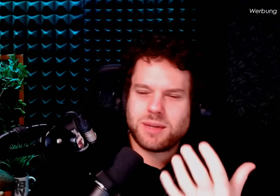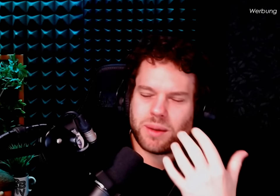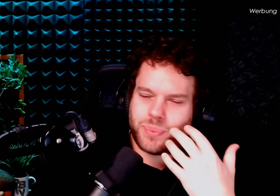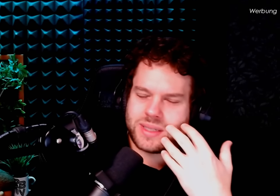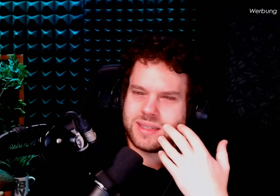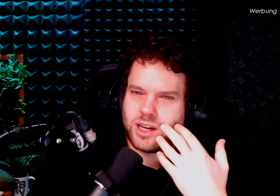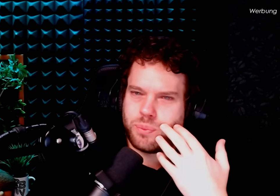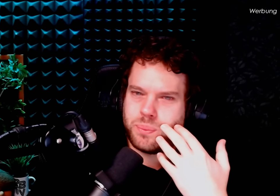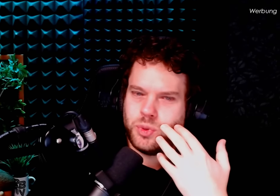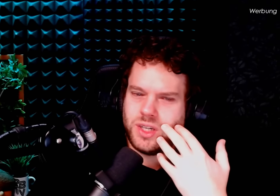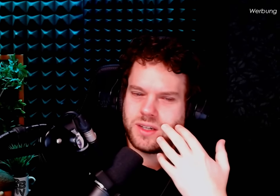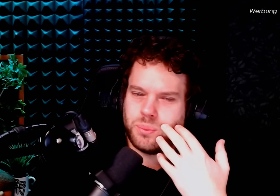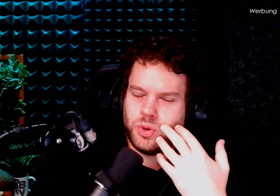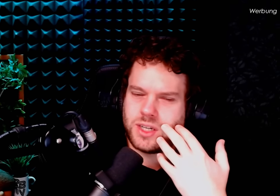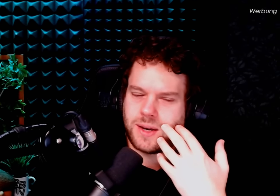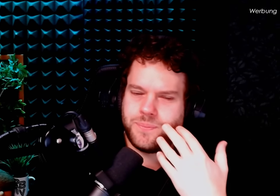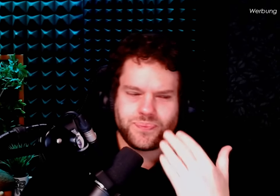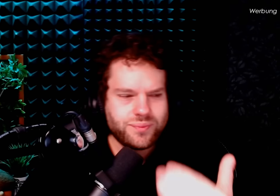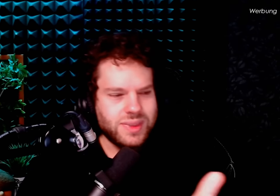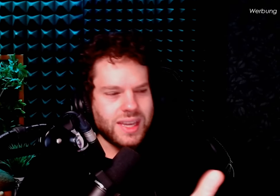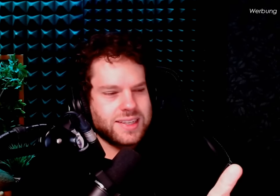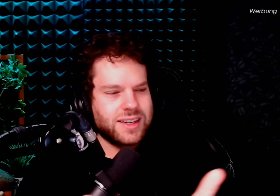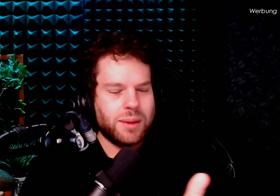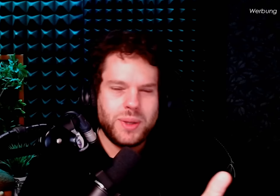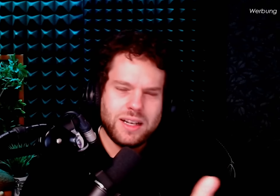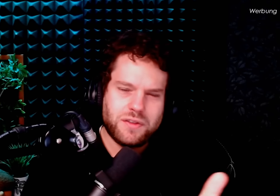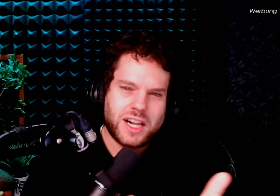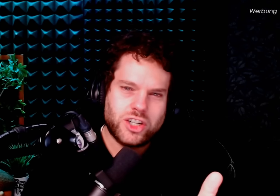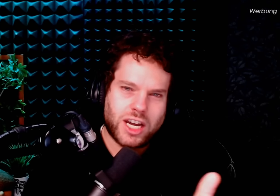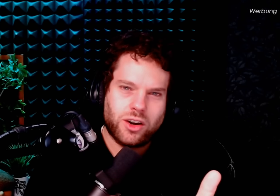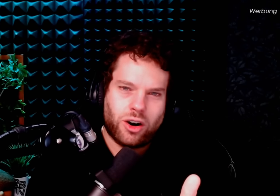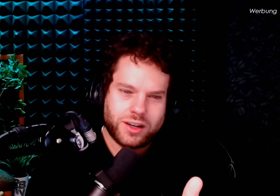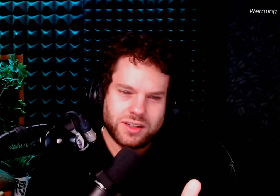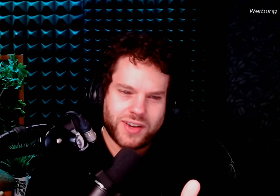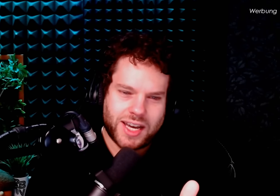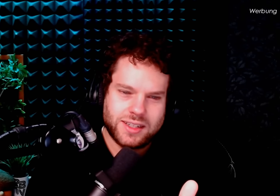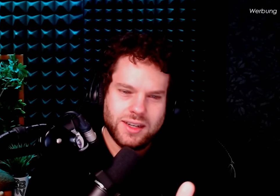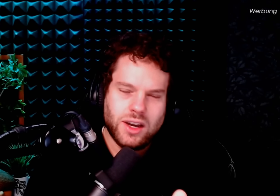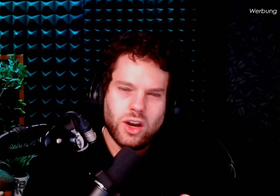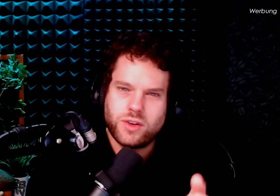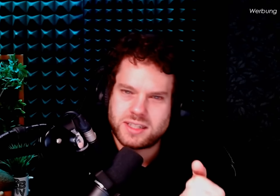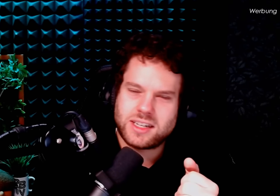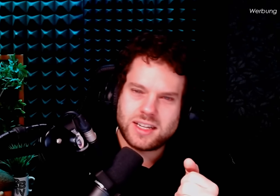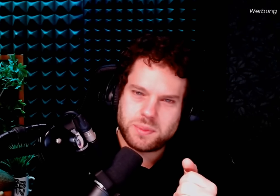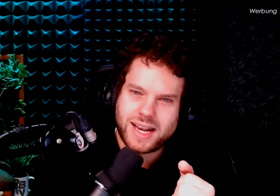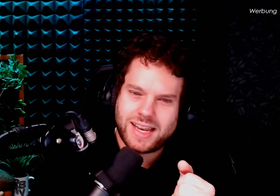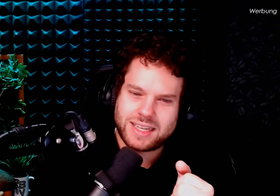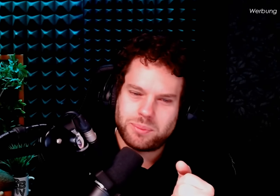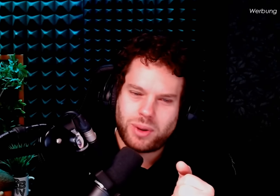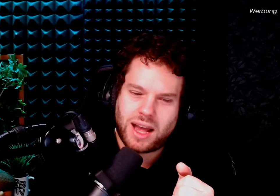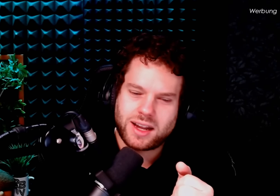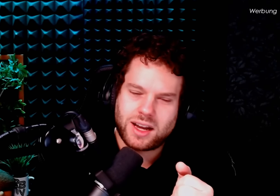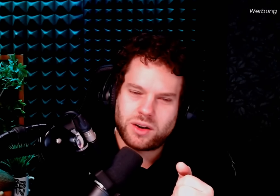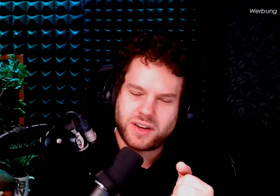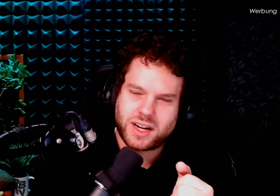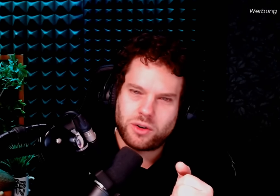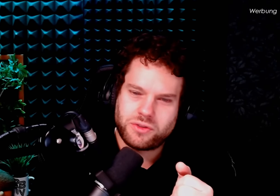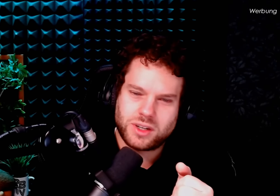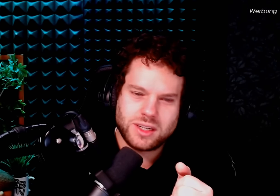manchmal passiert es ja auch bei Büchern, dass die Kapitel falsch angeordnet werden und das dann als Mängelexemplar verkauft wird.